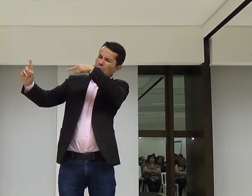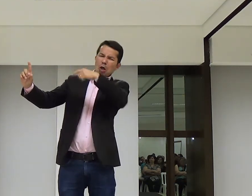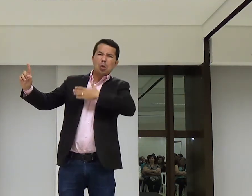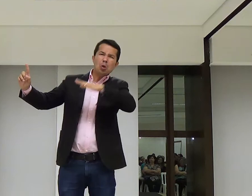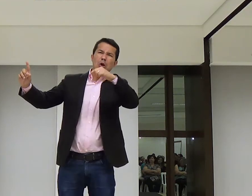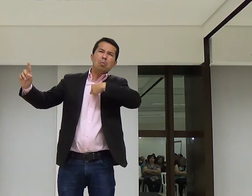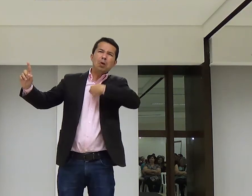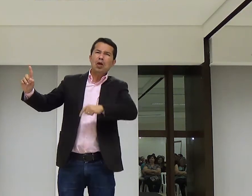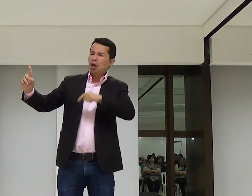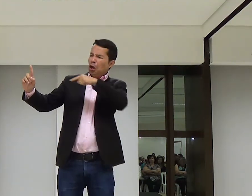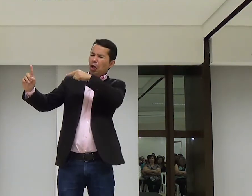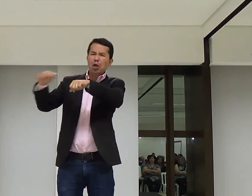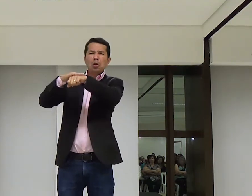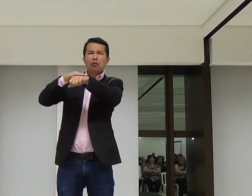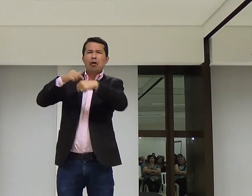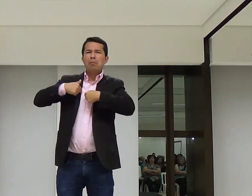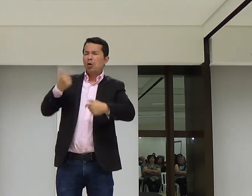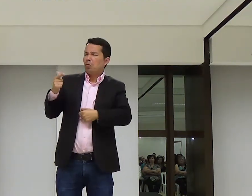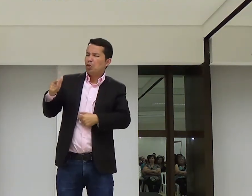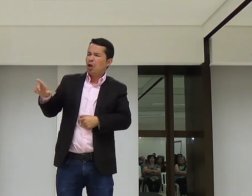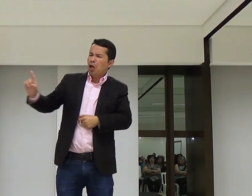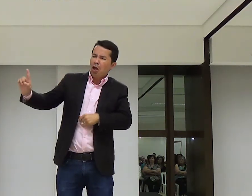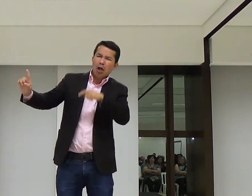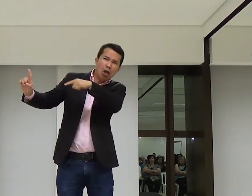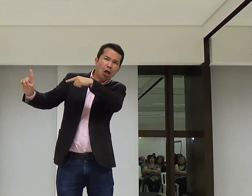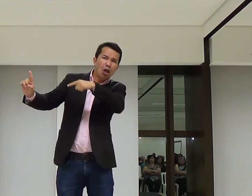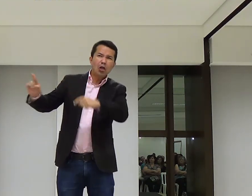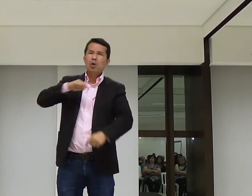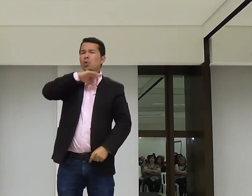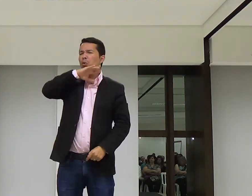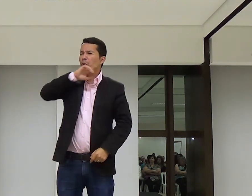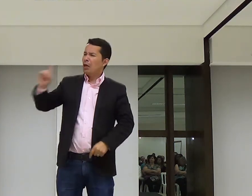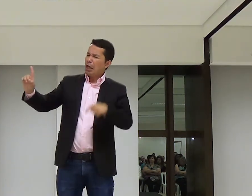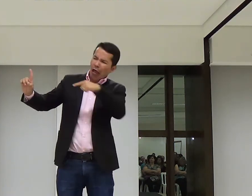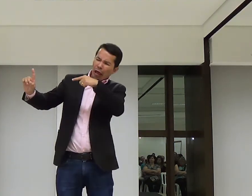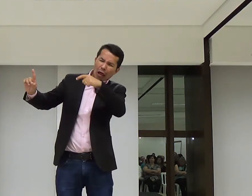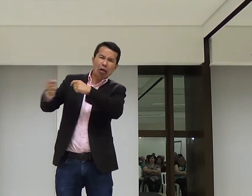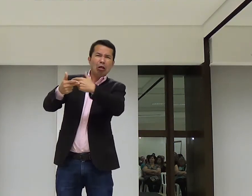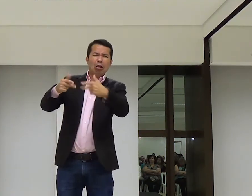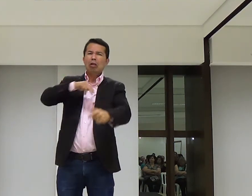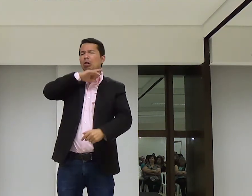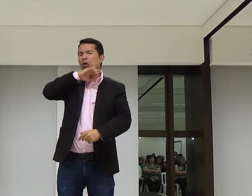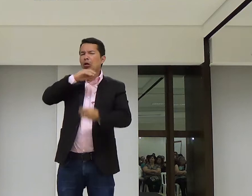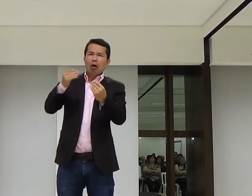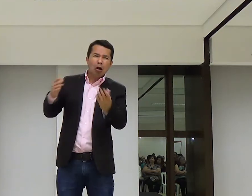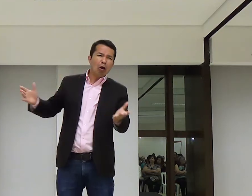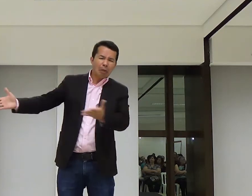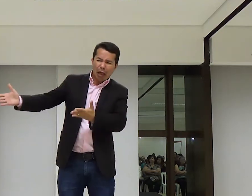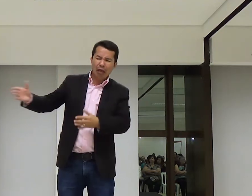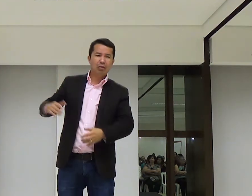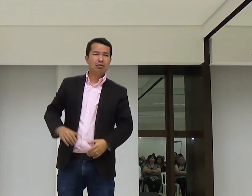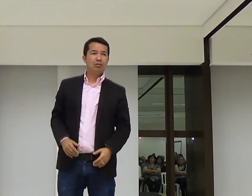não gosta daquela pessoa, ela é contra mim, fala mal de mim, fofoca, ela é horrível, ela é péssima, isso e